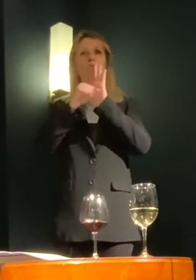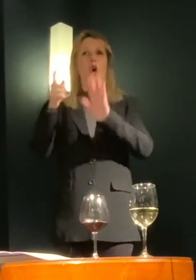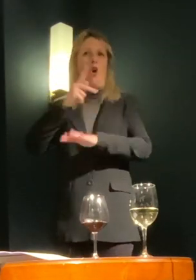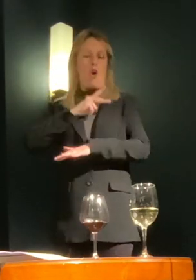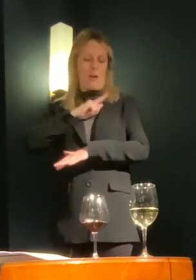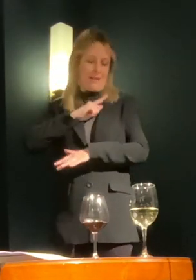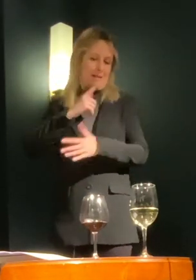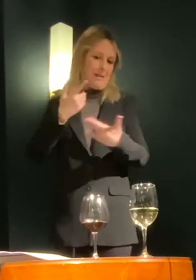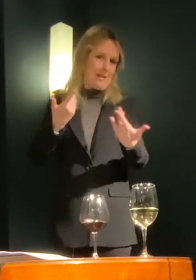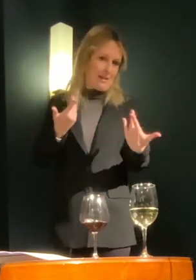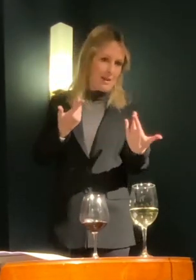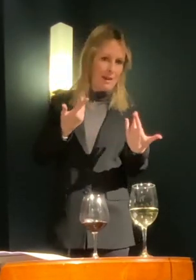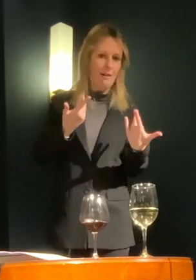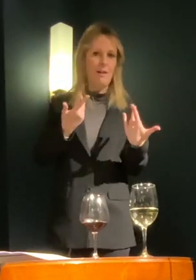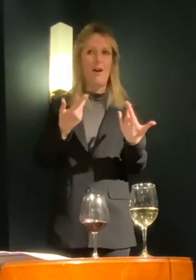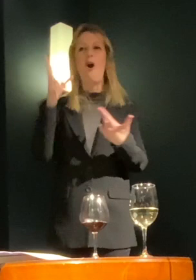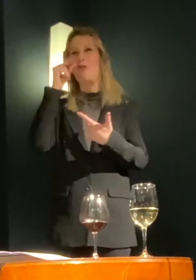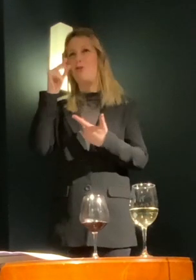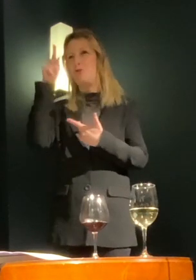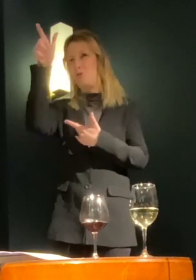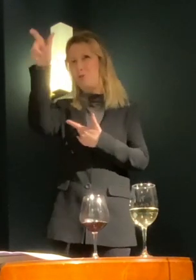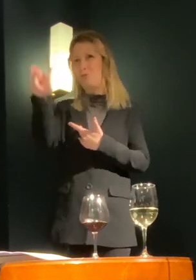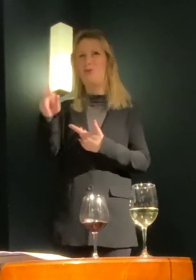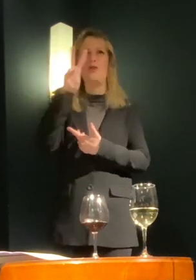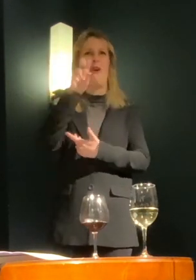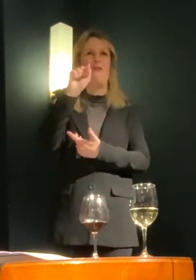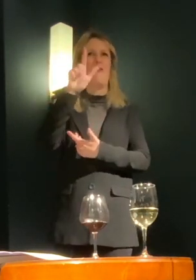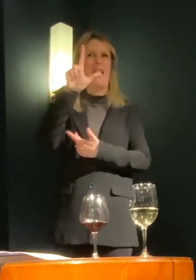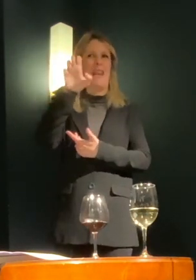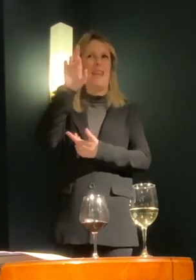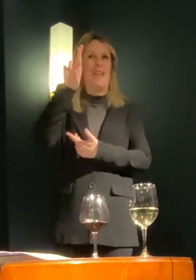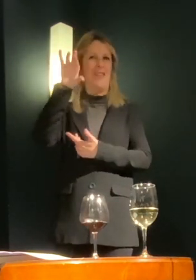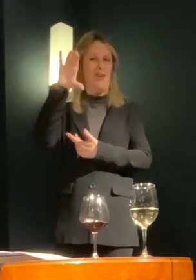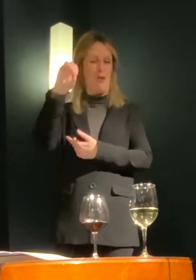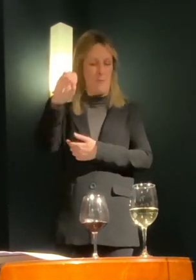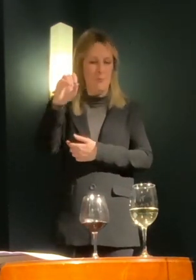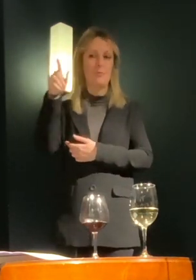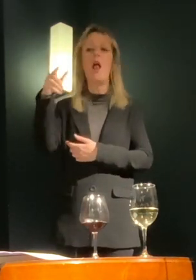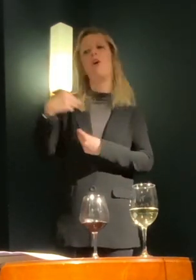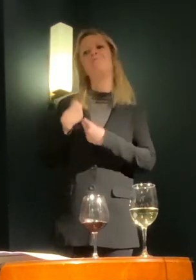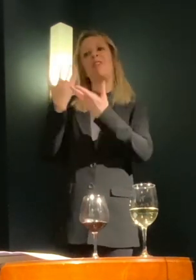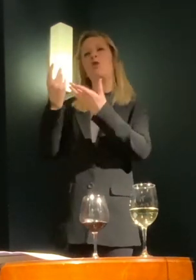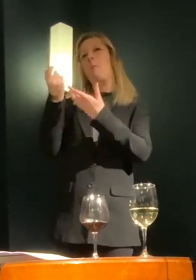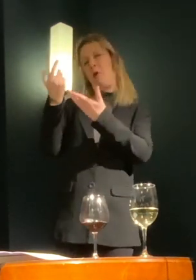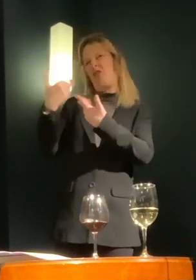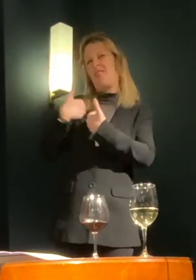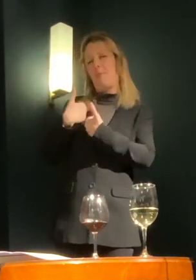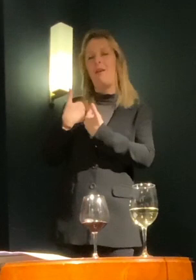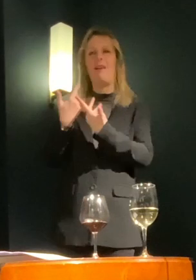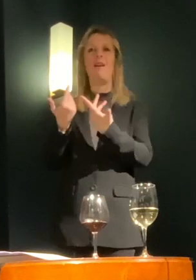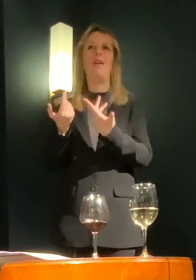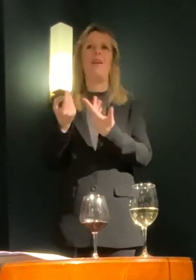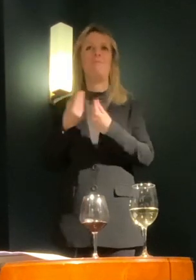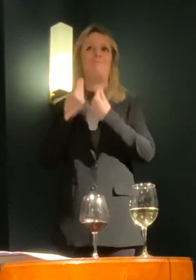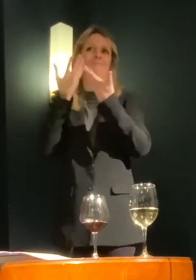e ho conosciuto Valerio, al quale ho dato un po' di me, al quale ho dato un